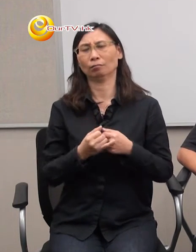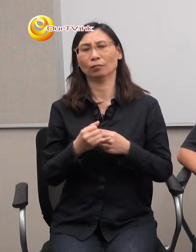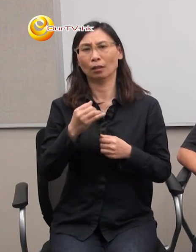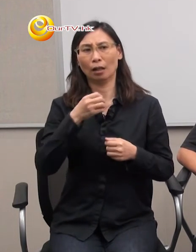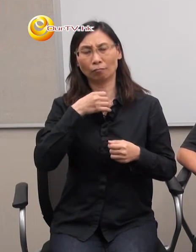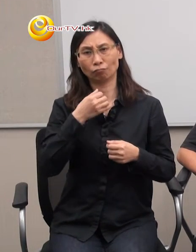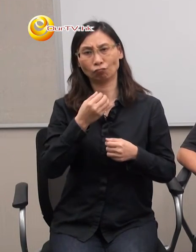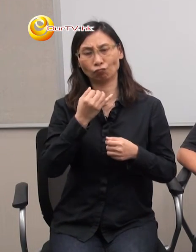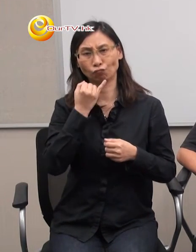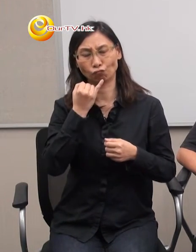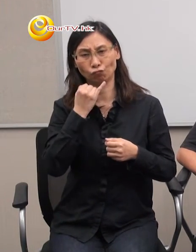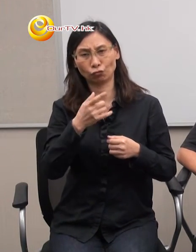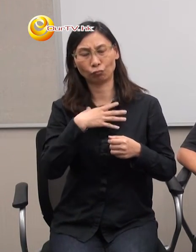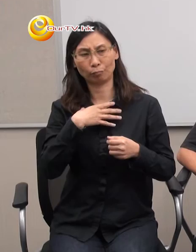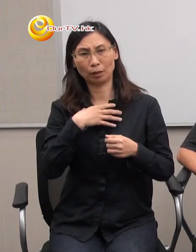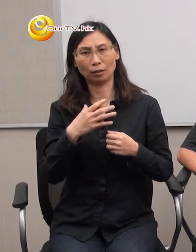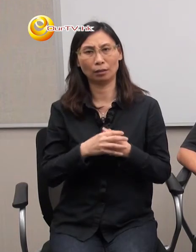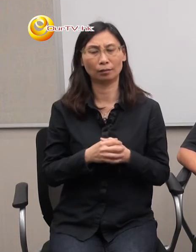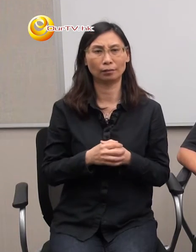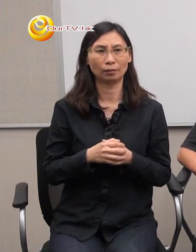啦。咁啊，甚至而家連一啲咧